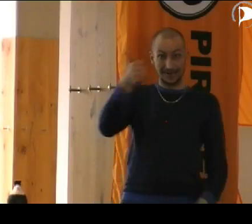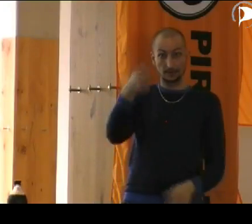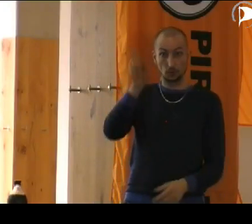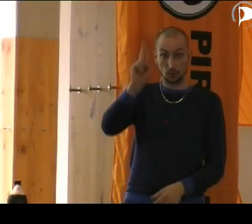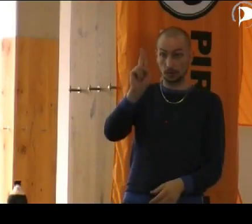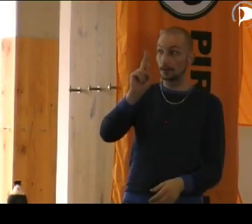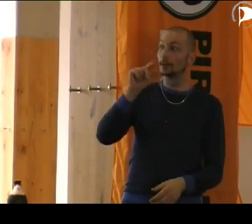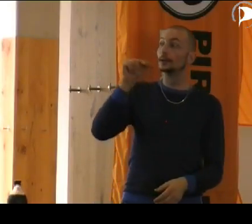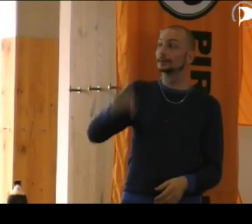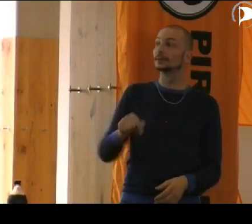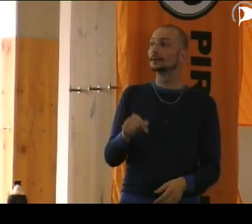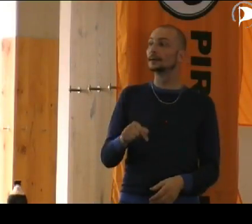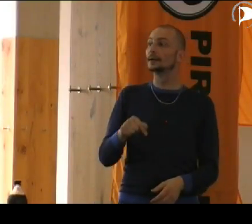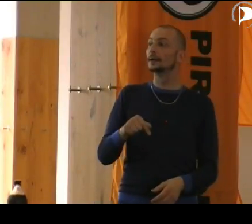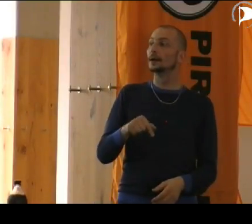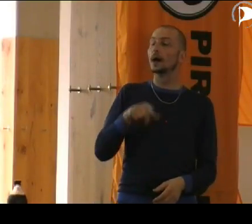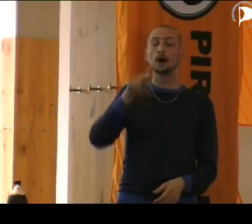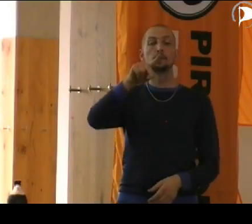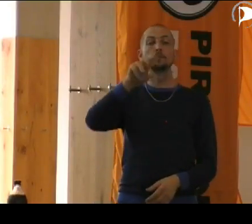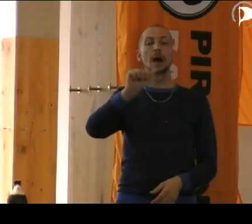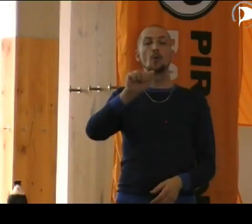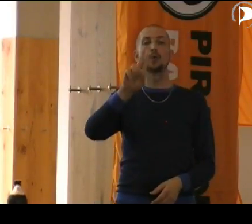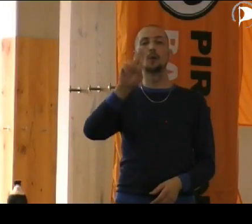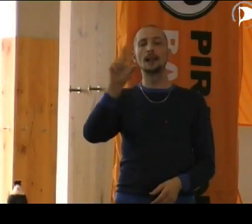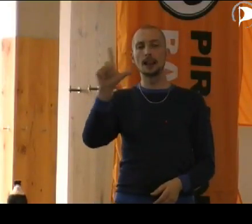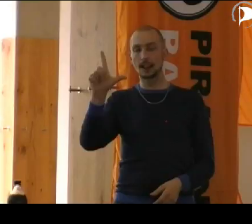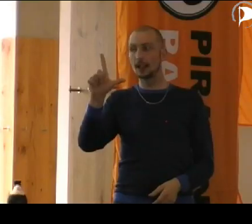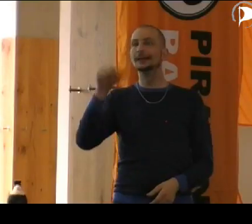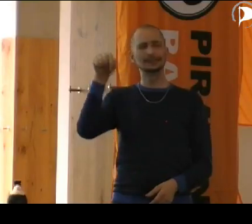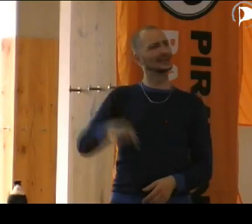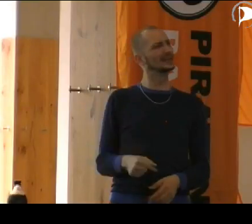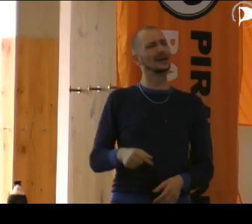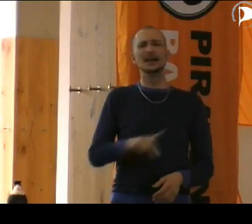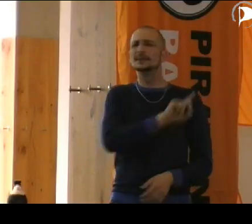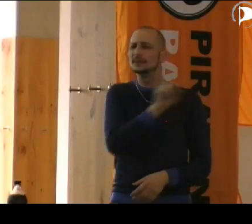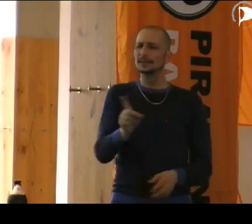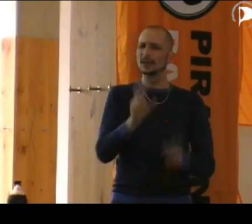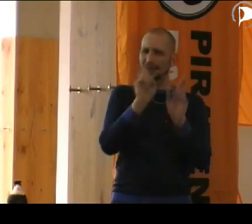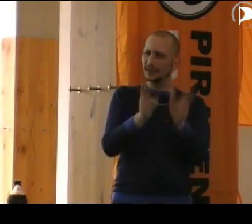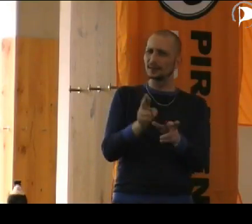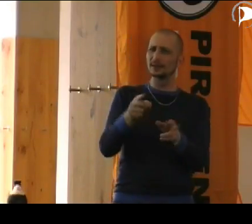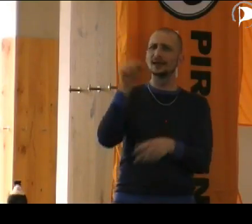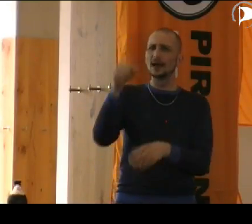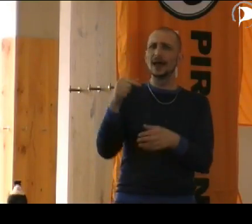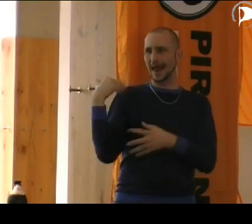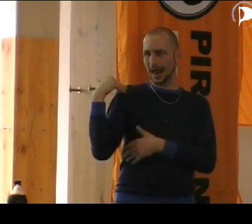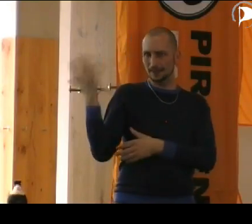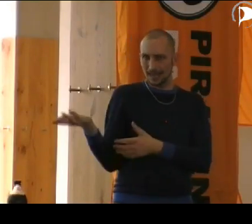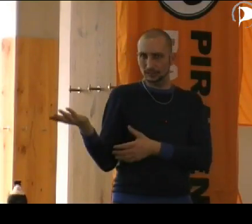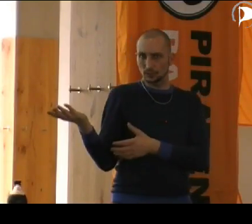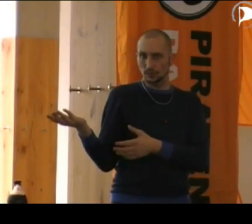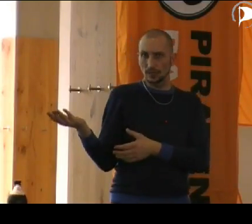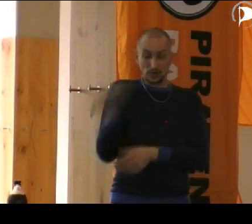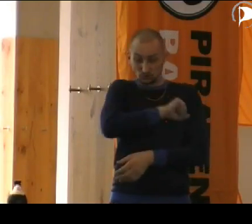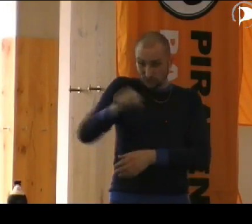voll da sonst ich fand es absolut ist nicht richtig dass wir jetzt und gerade durch die bekommen